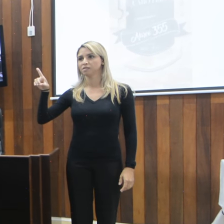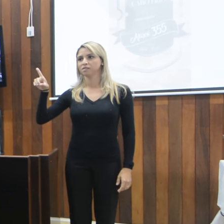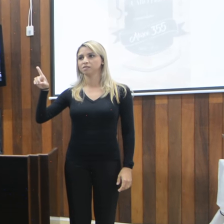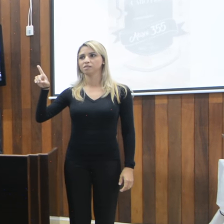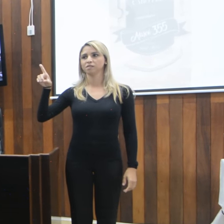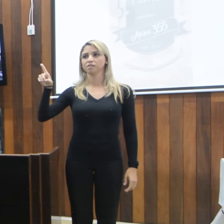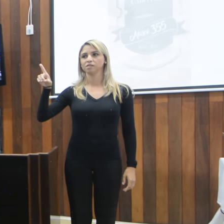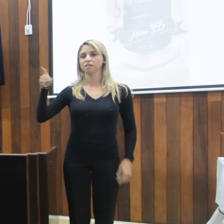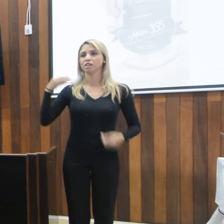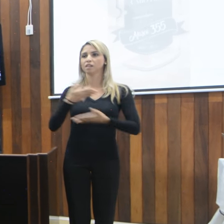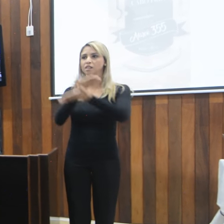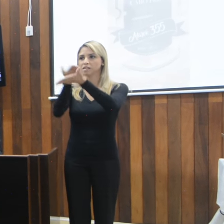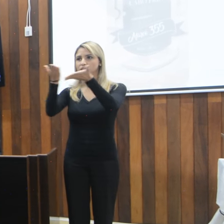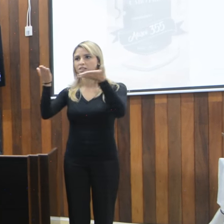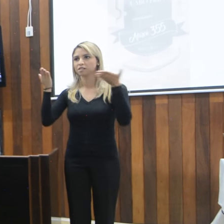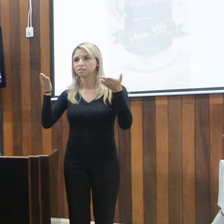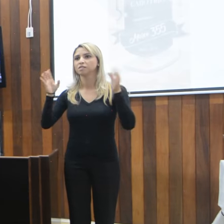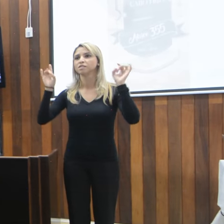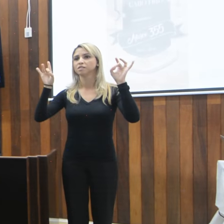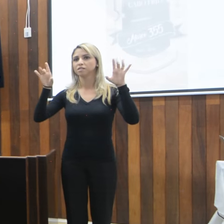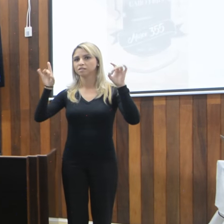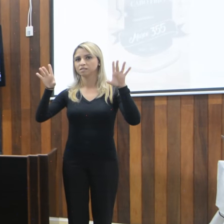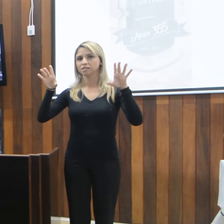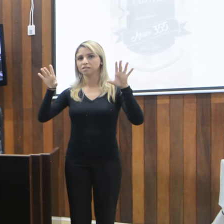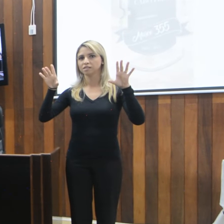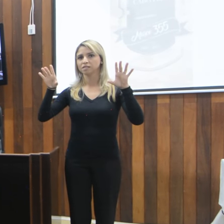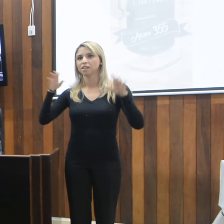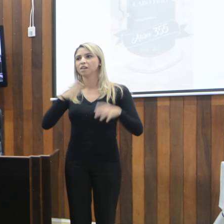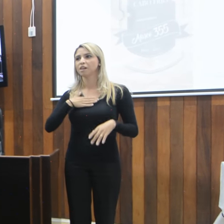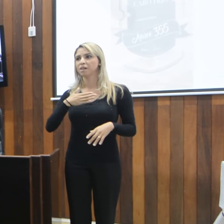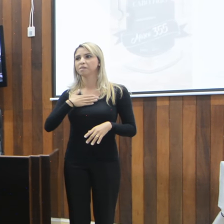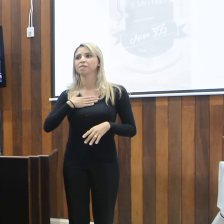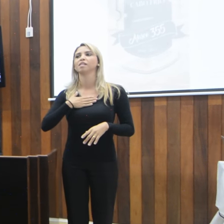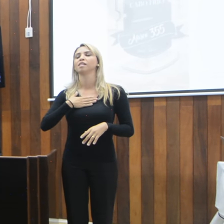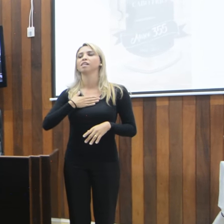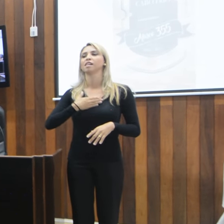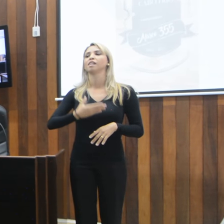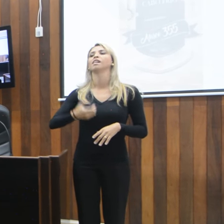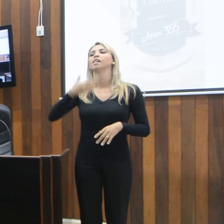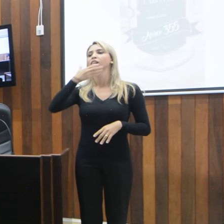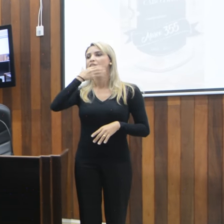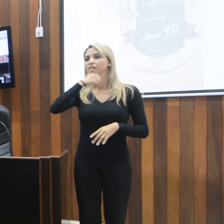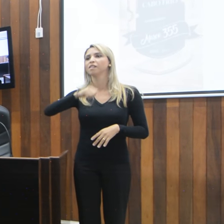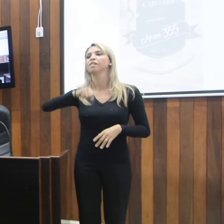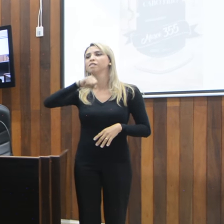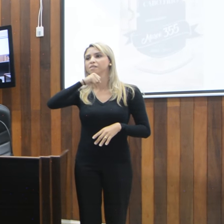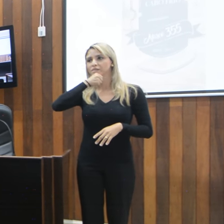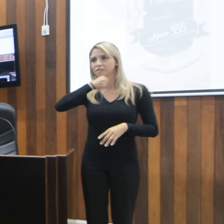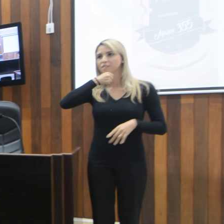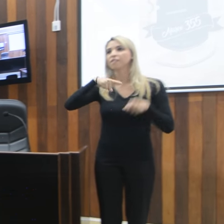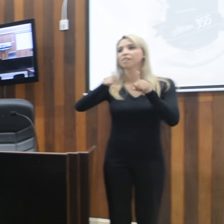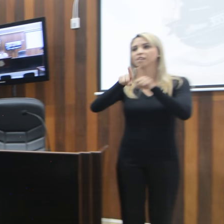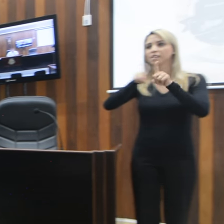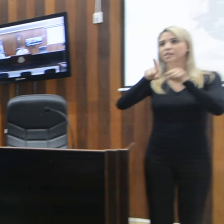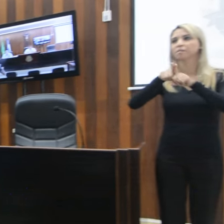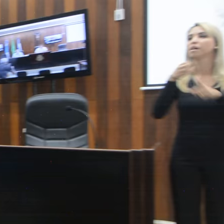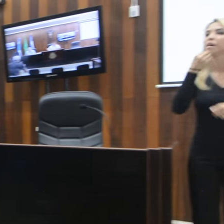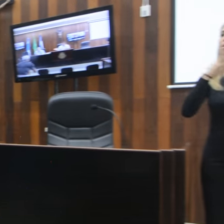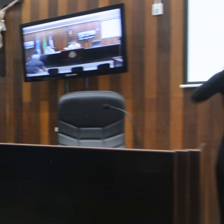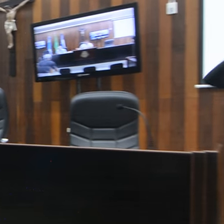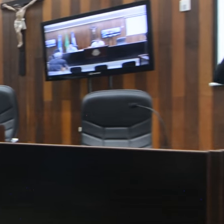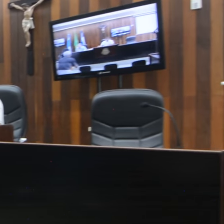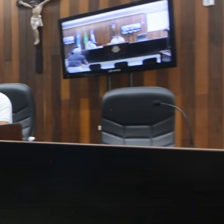Bom dia a todas e a todos, em especial a minha avó que está ali da Núzia, dando um bom dia a ela, um bom dia a